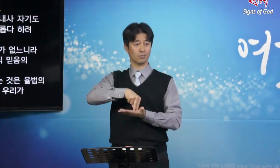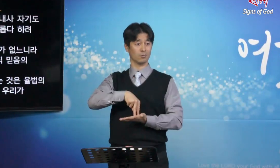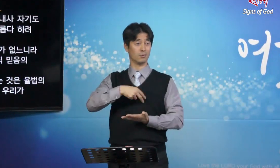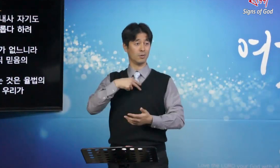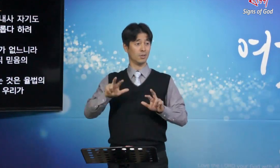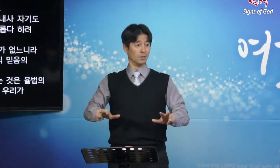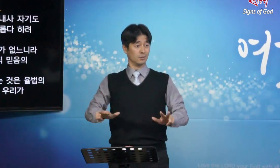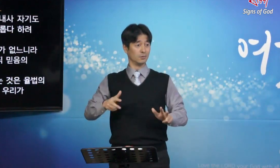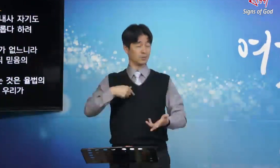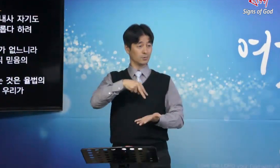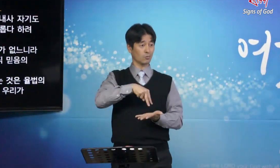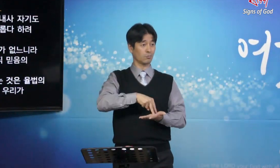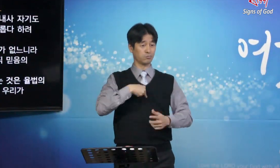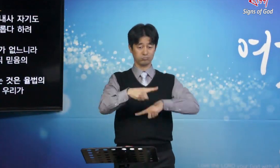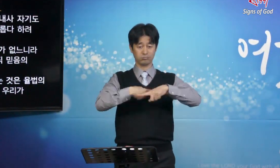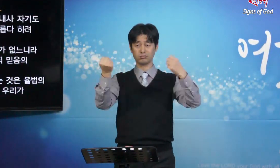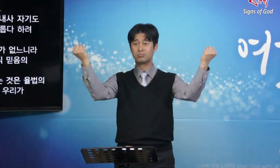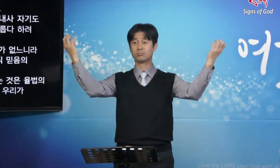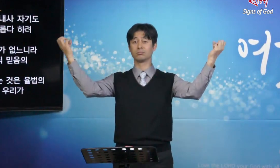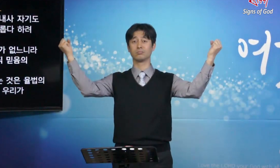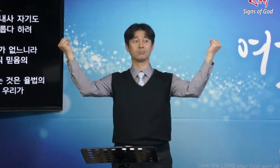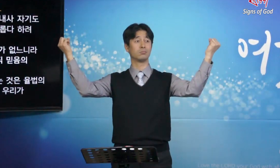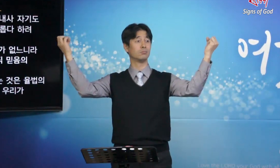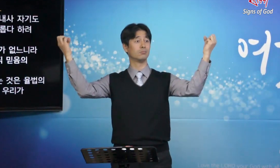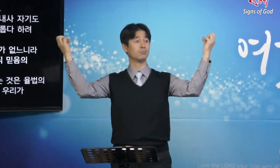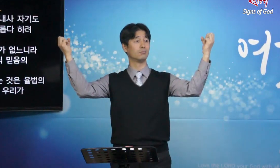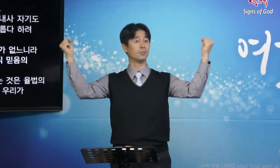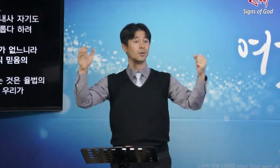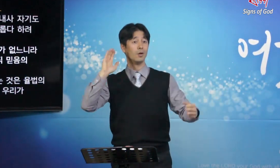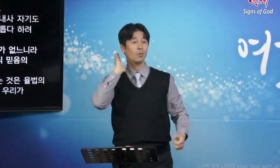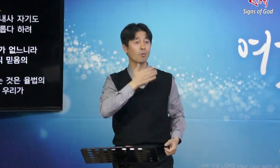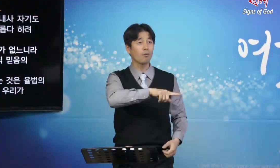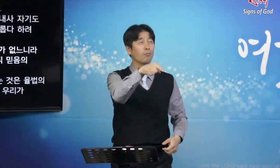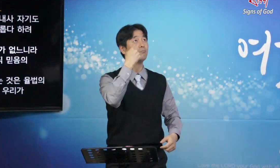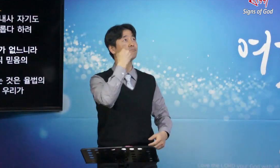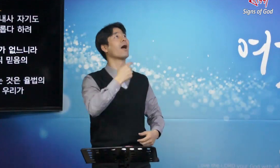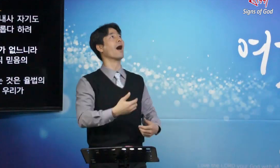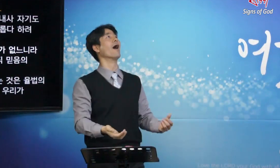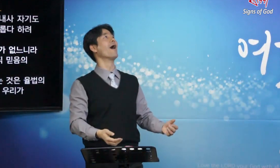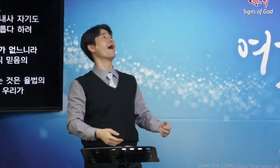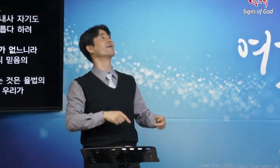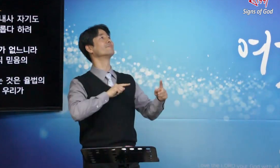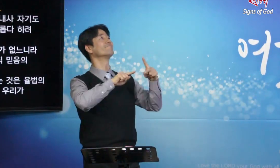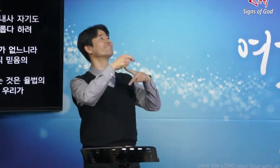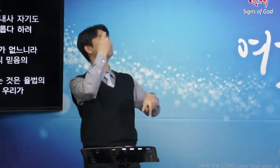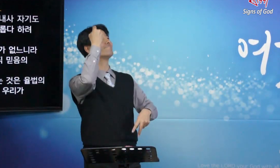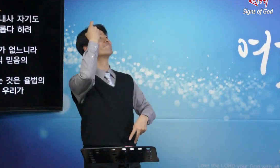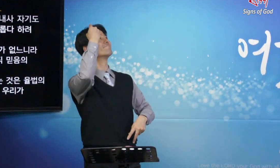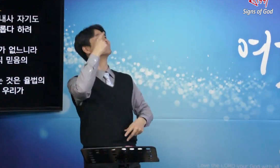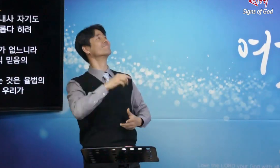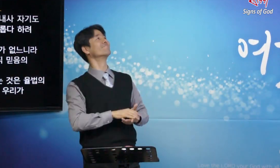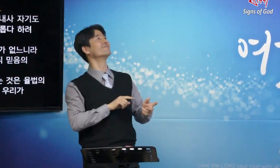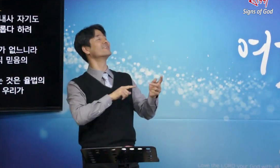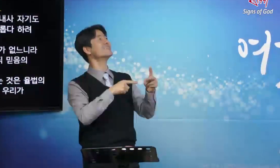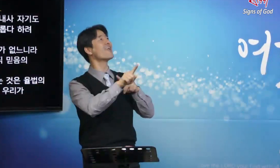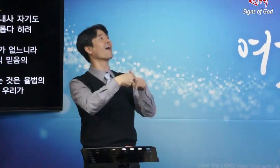지금 제가 서서 수화로 설교하고 있습니다. 교인들이 보고 그것을 말씀을